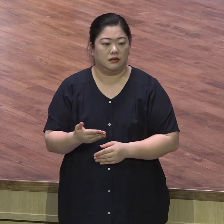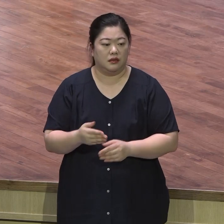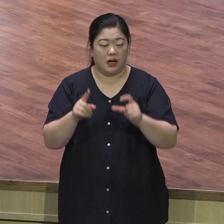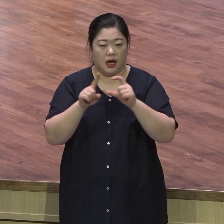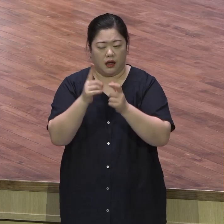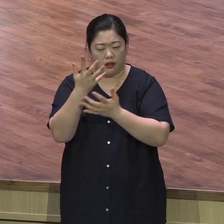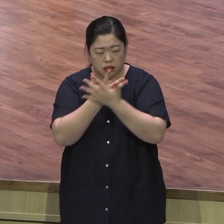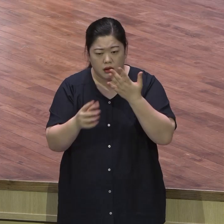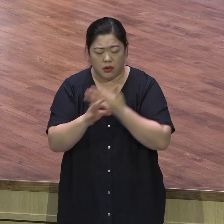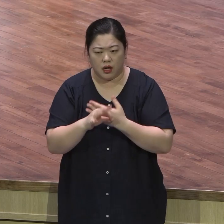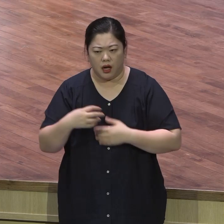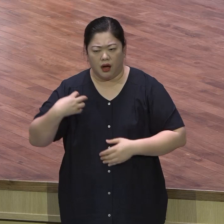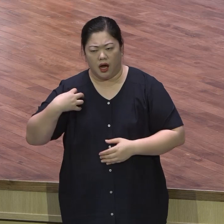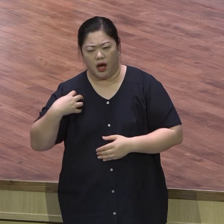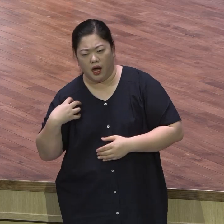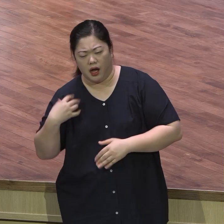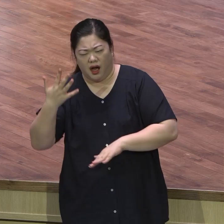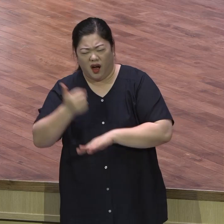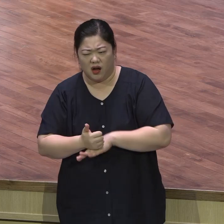속지 마시기 바랍니다.